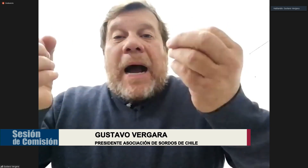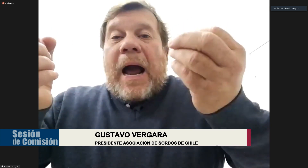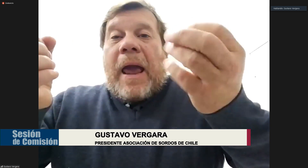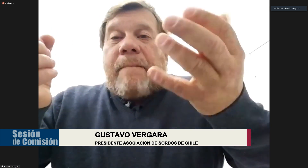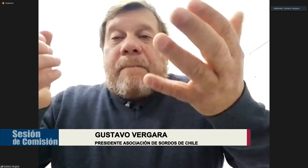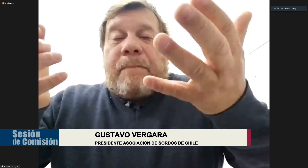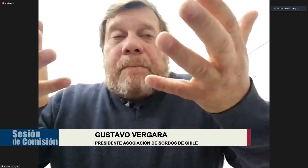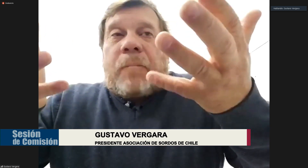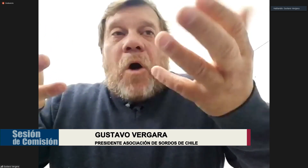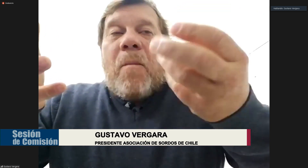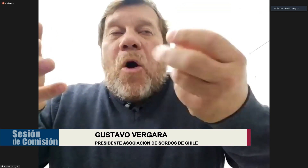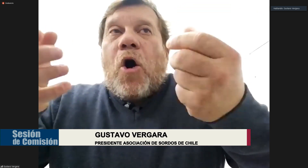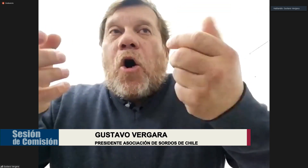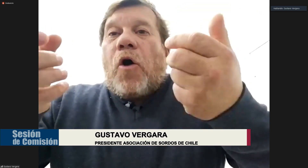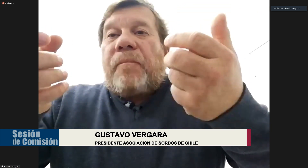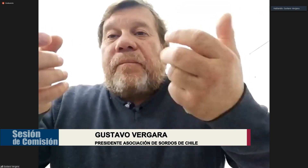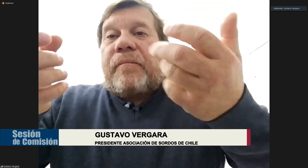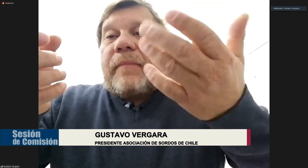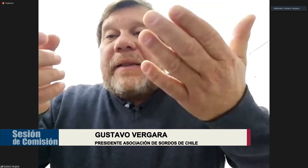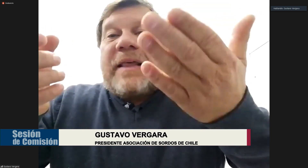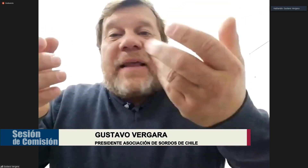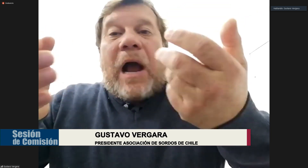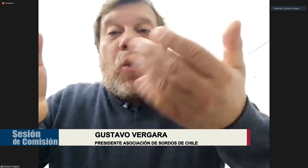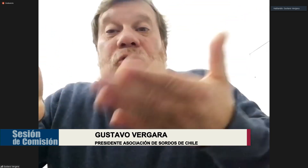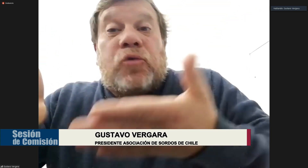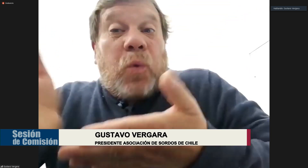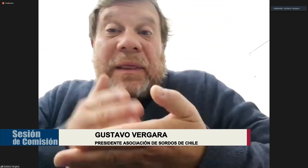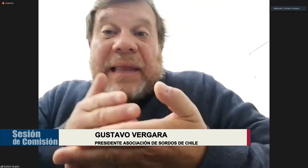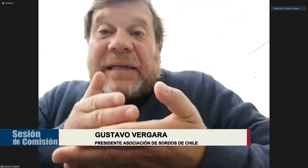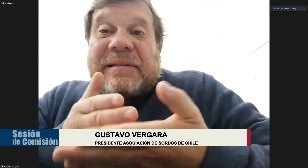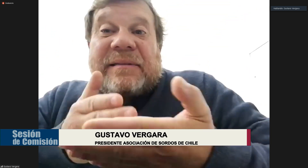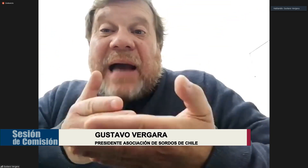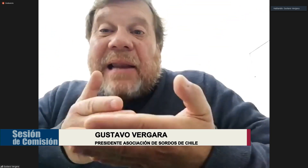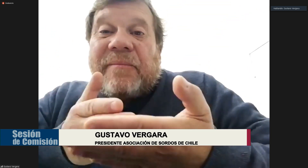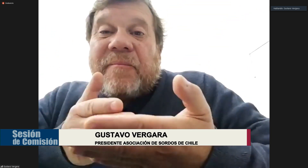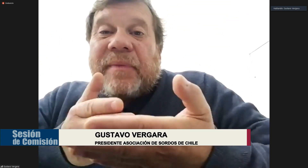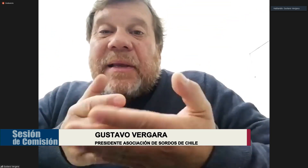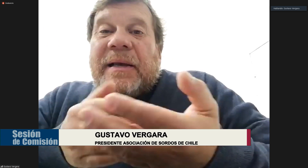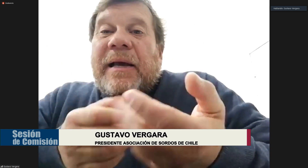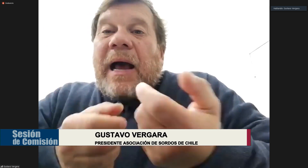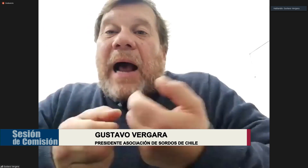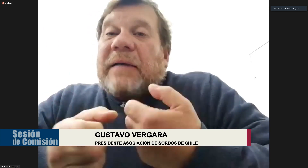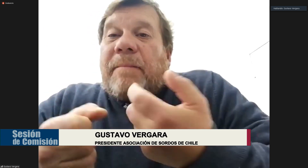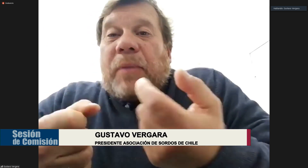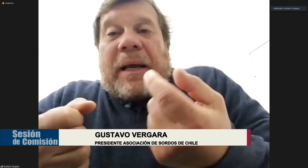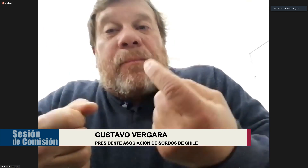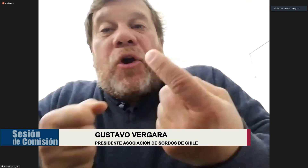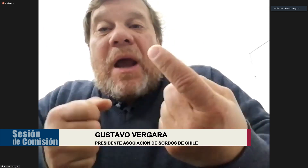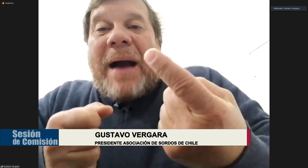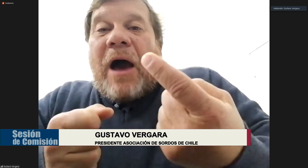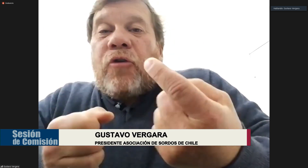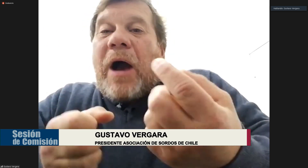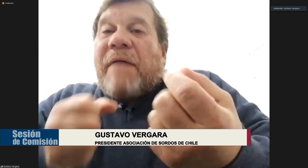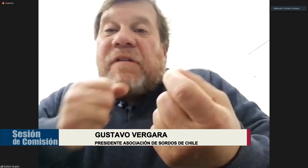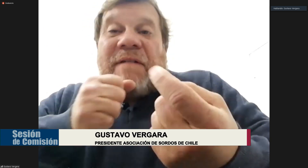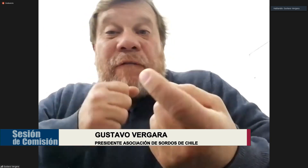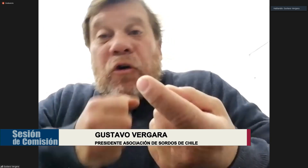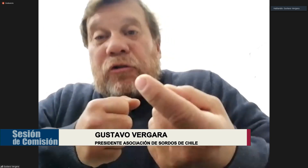hay cómo, desde la consulta inicial, hacen, por ejemplo, llamado a viva voz o